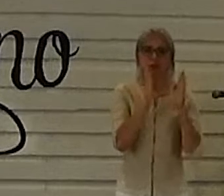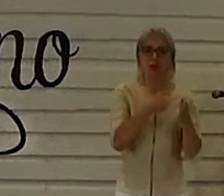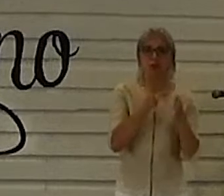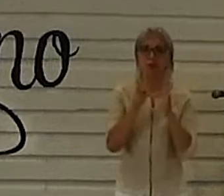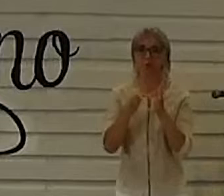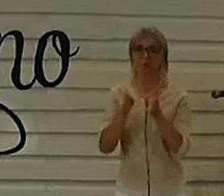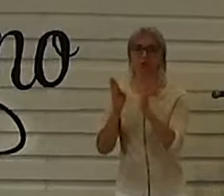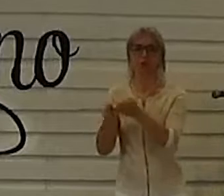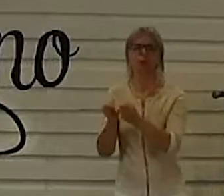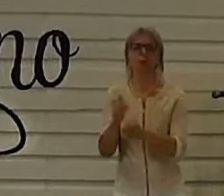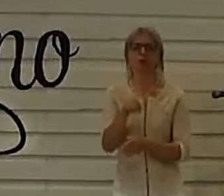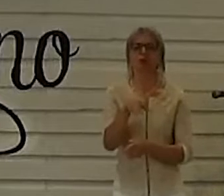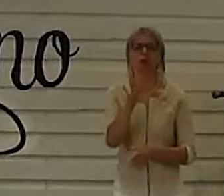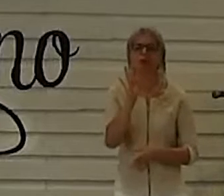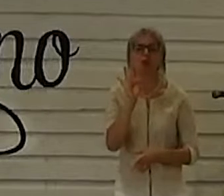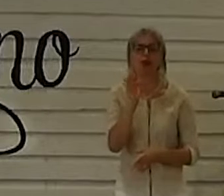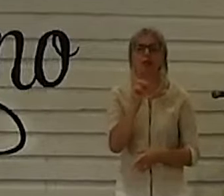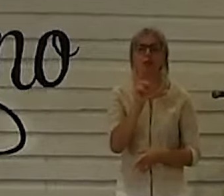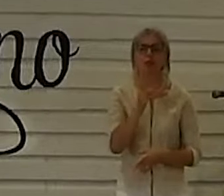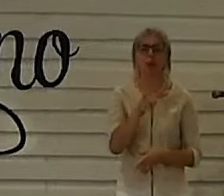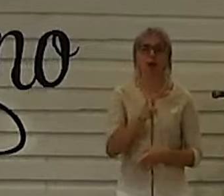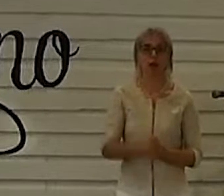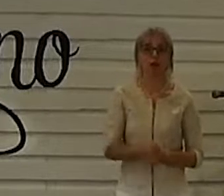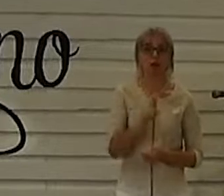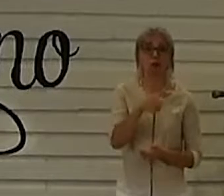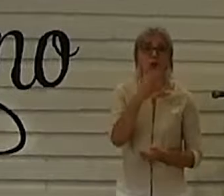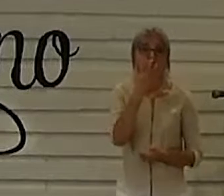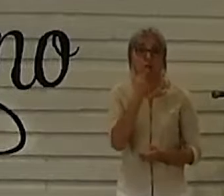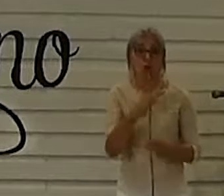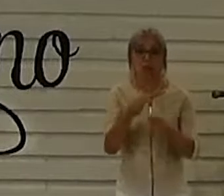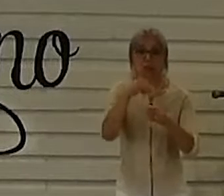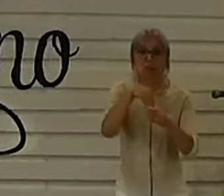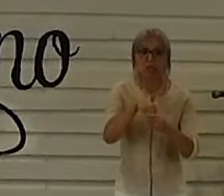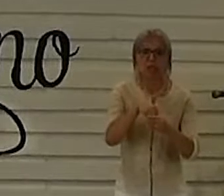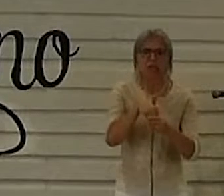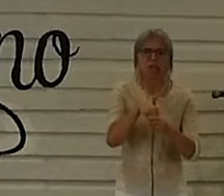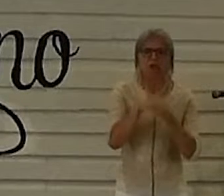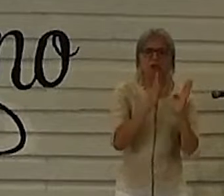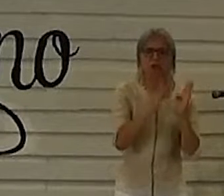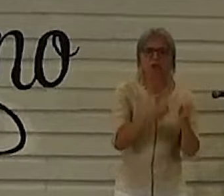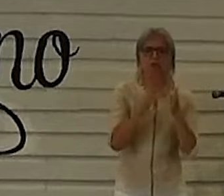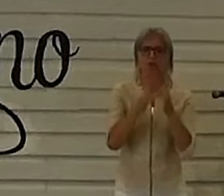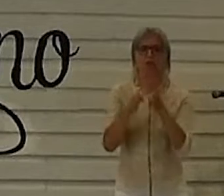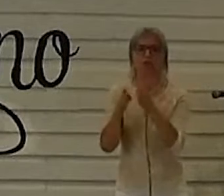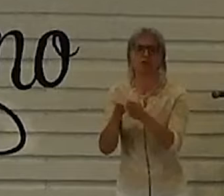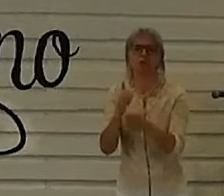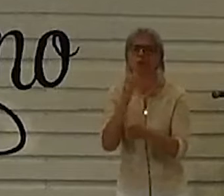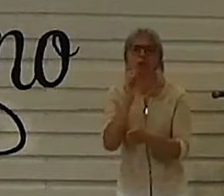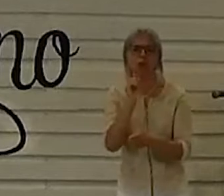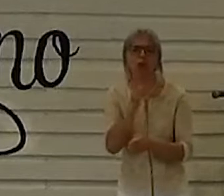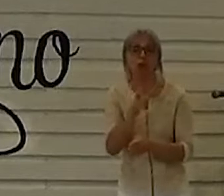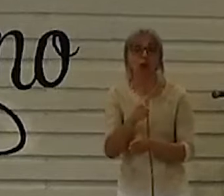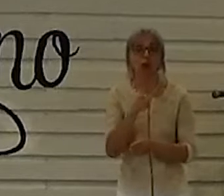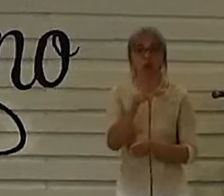Perché noi possiamo appartenere alla categoria degli scribi e i farisei.